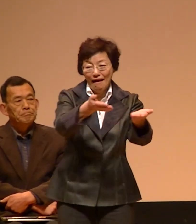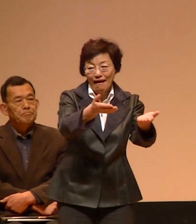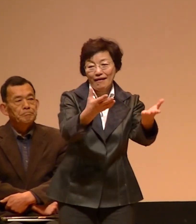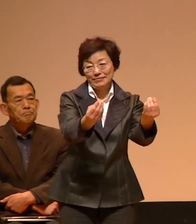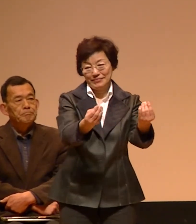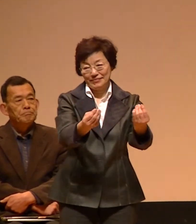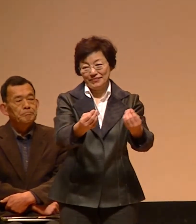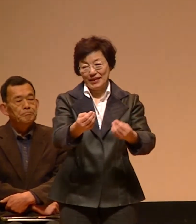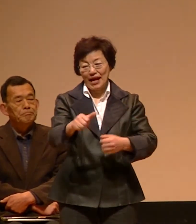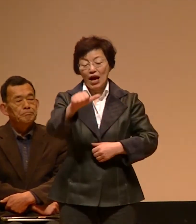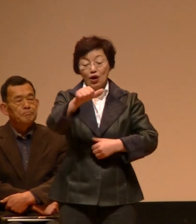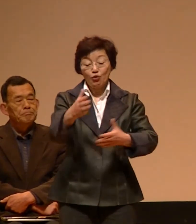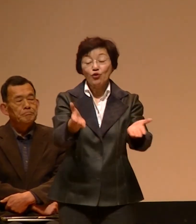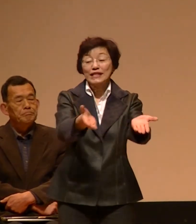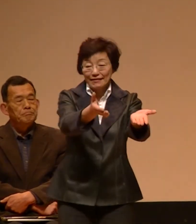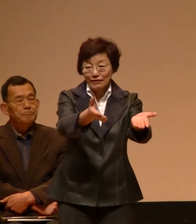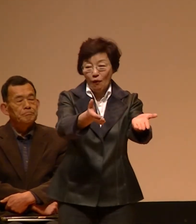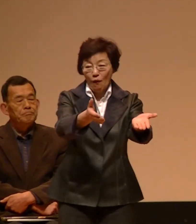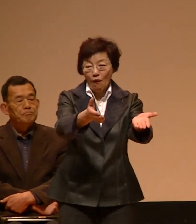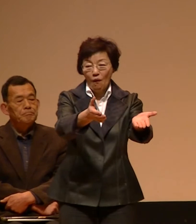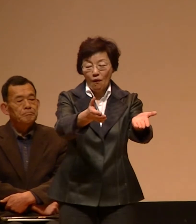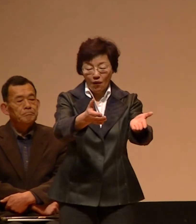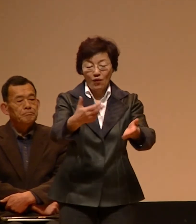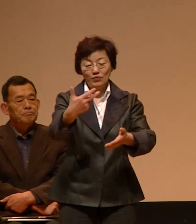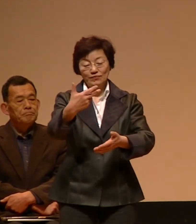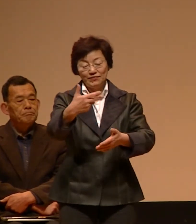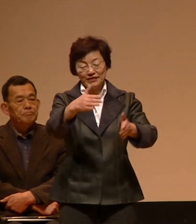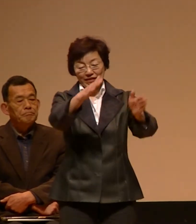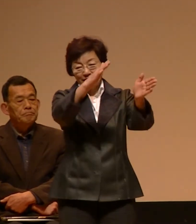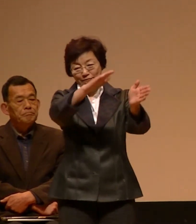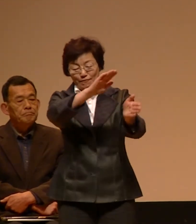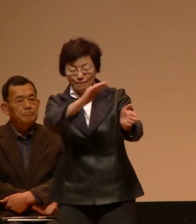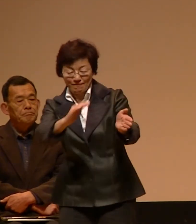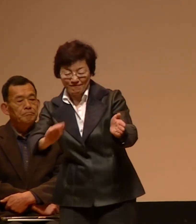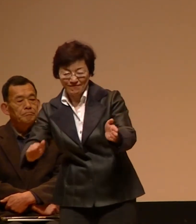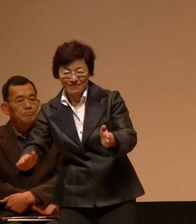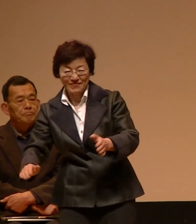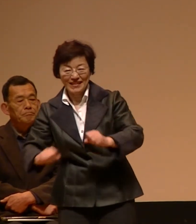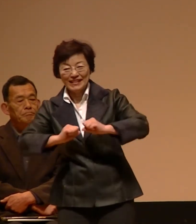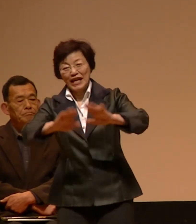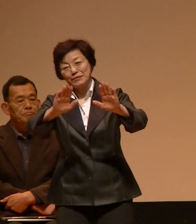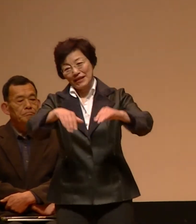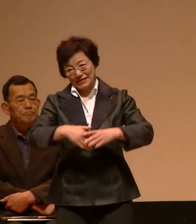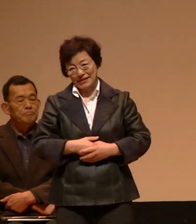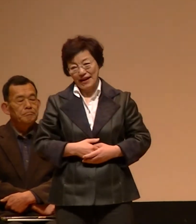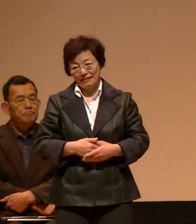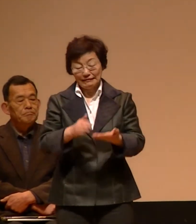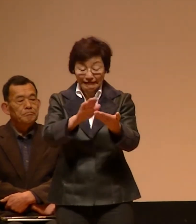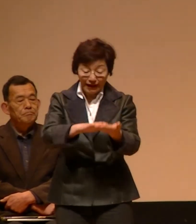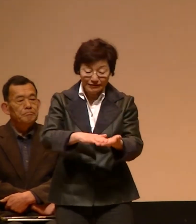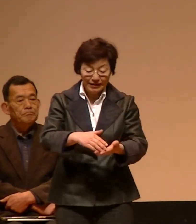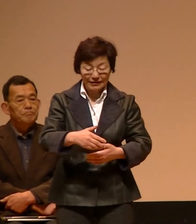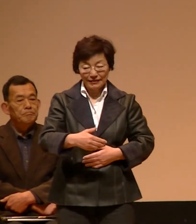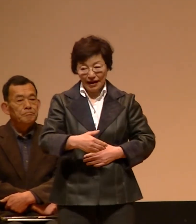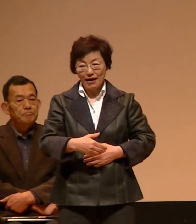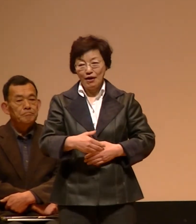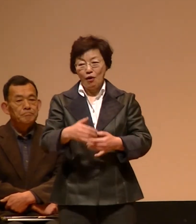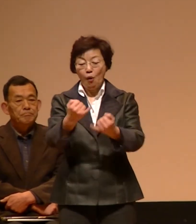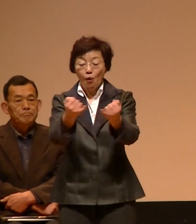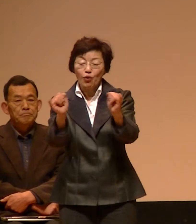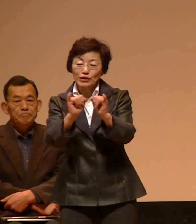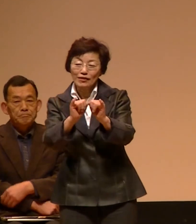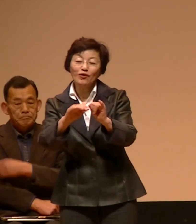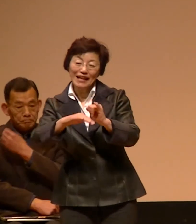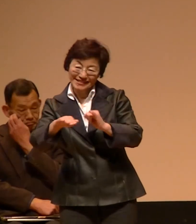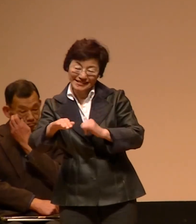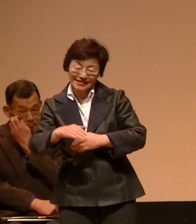5セット70体を飾ってまいりました。亡くなった44人の女のお子さんたち、おばさん綺